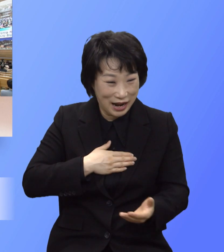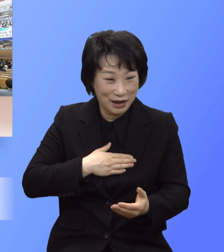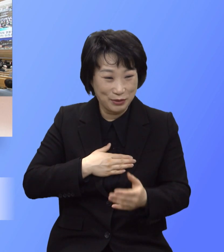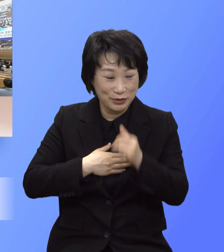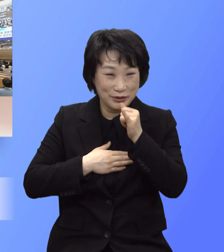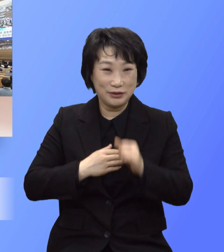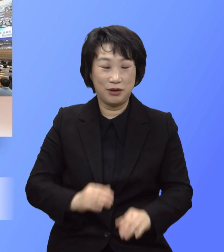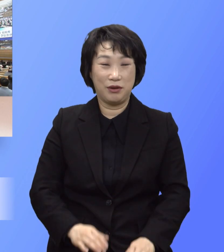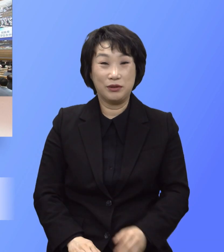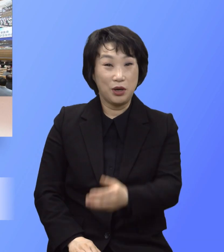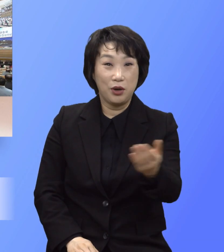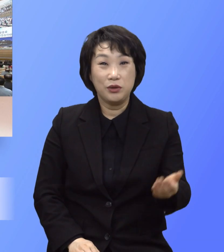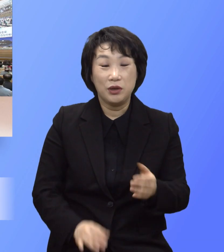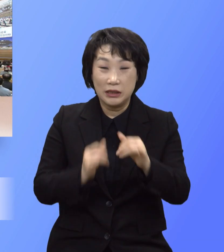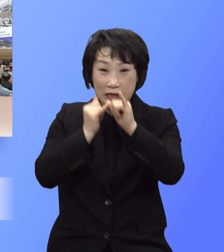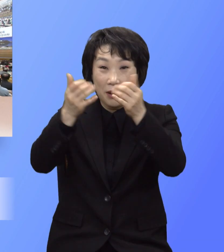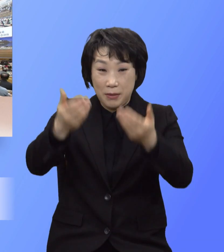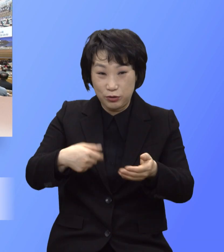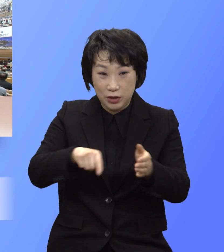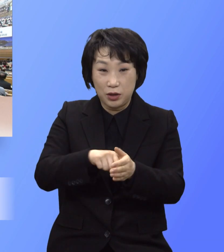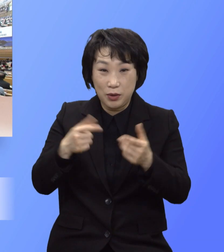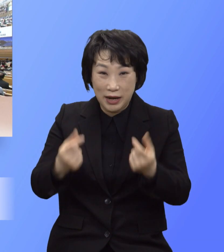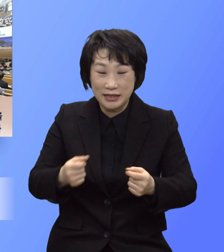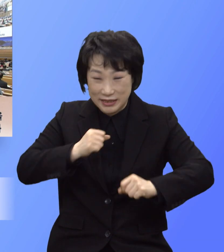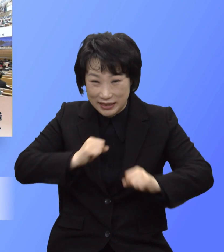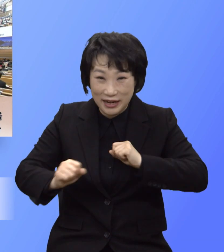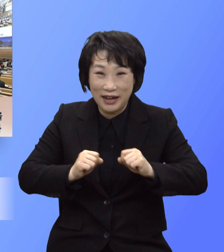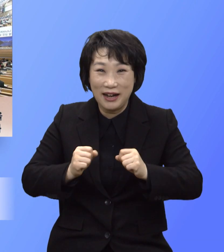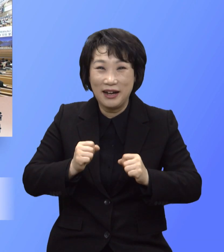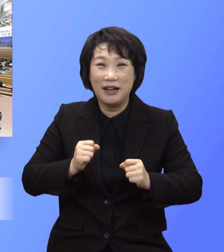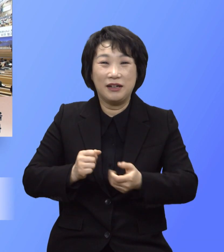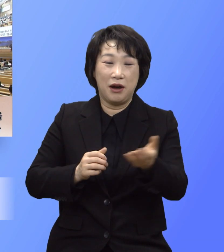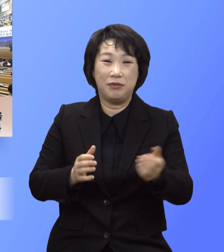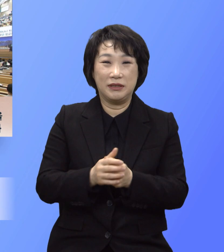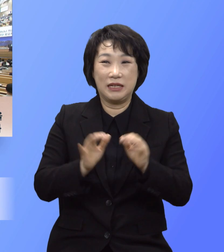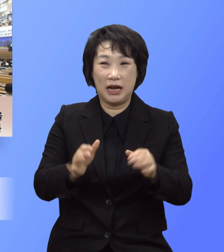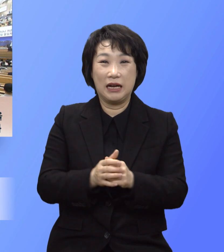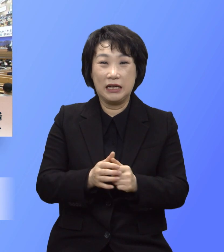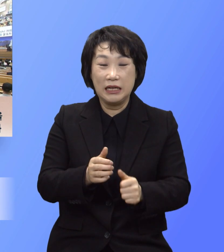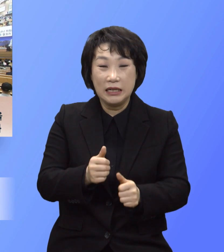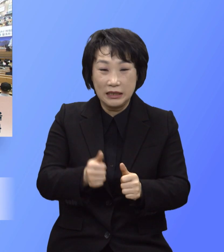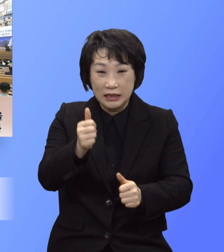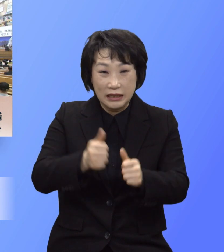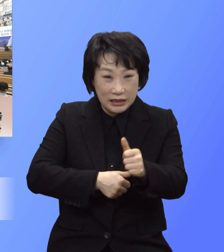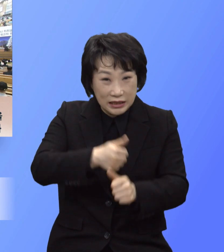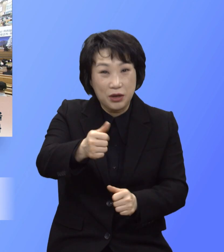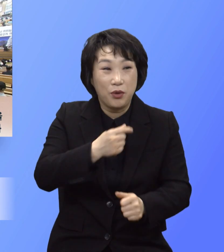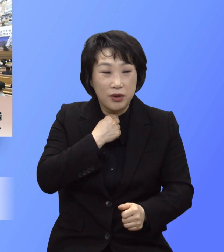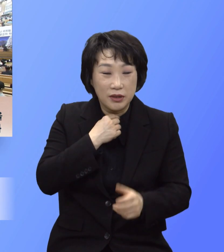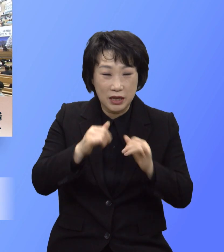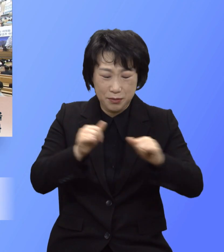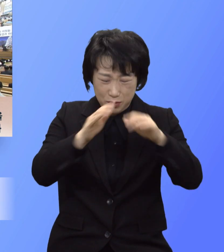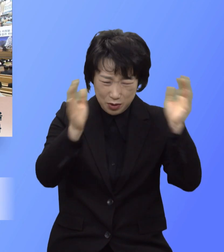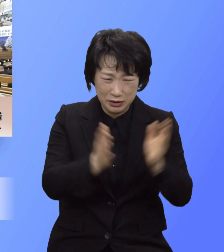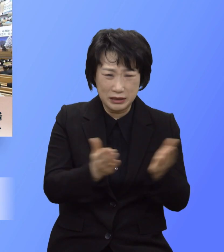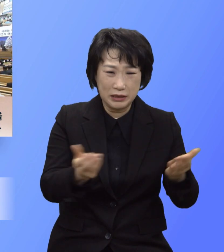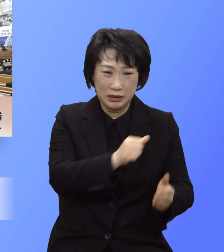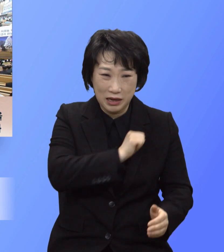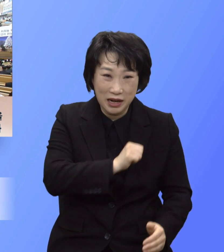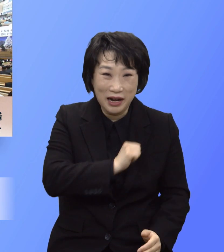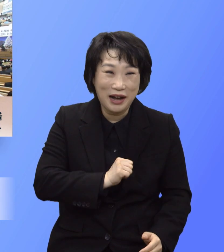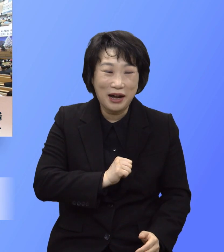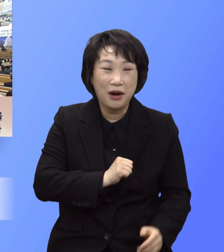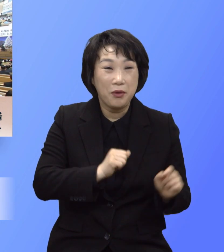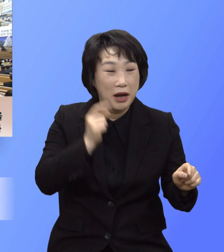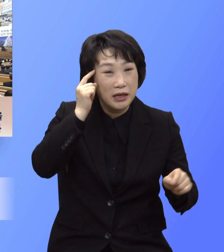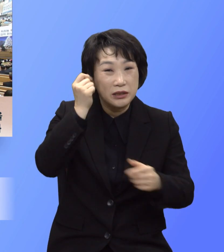못하느냐? 너희도 얻도록 이와 같이 다름질하라. 이기기를 다투는 자마다 모든 일에 절제하나니 저희는